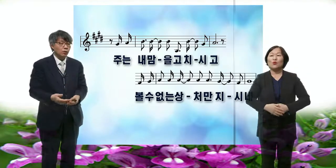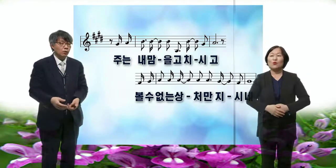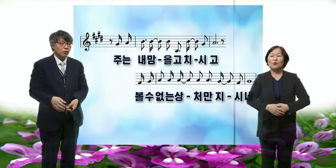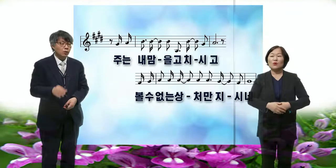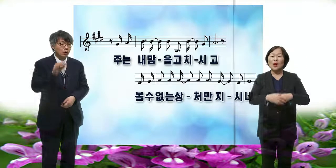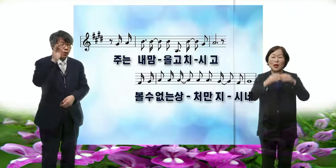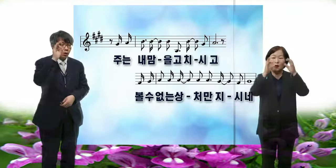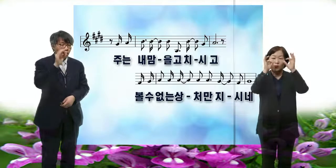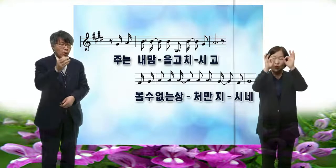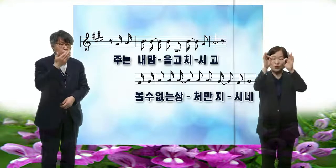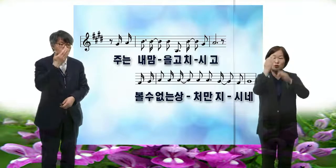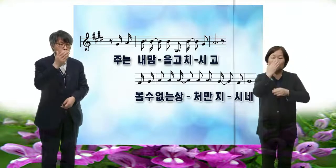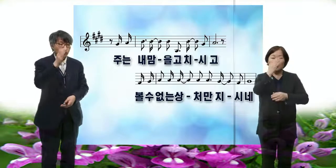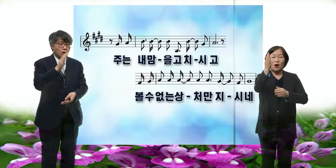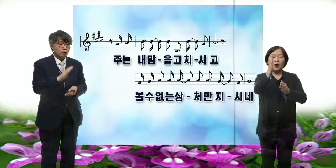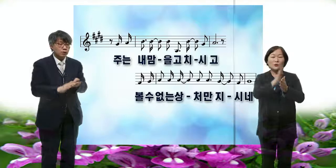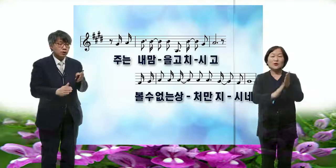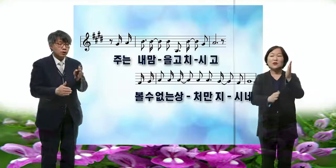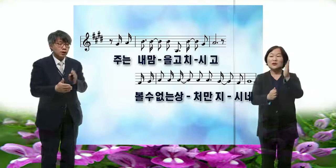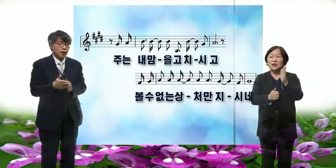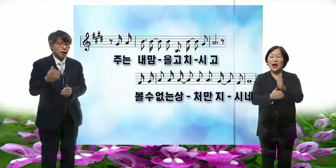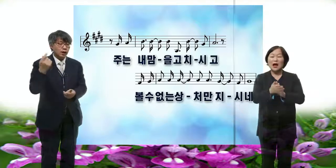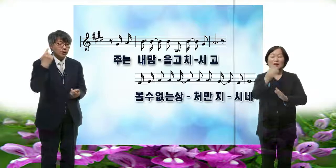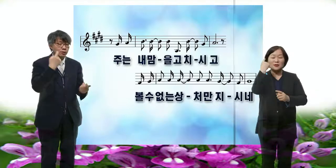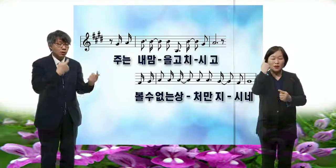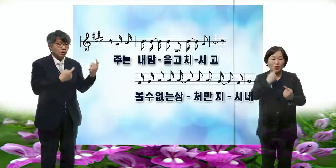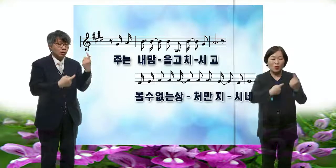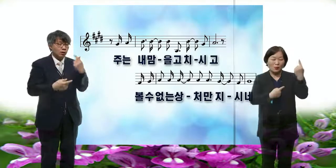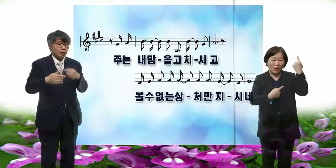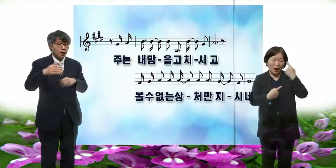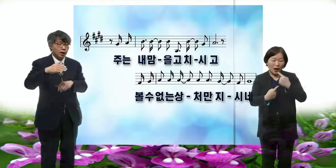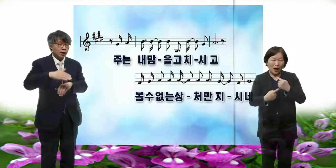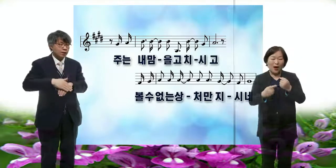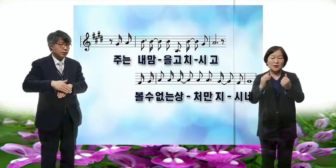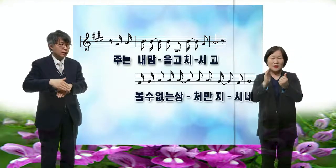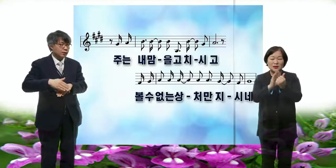고치시고 볼 수 없는 상처